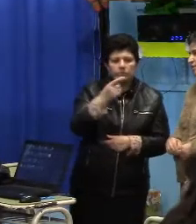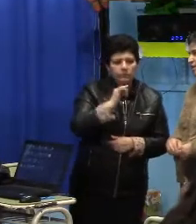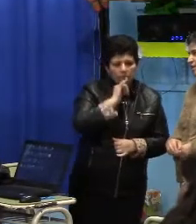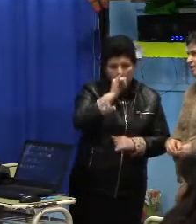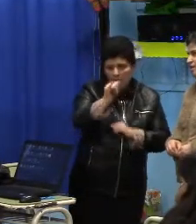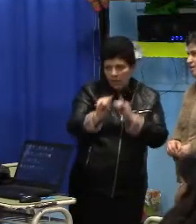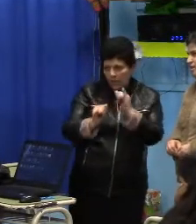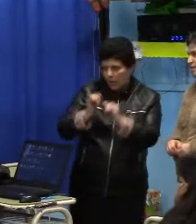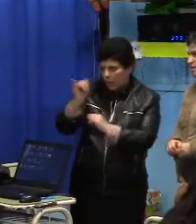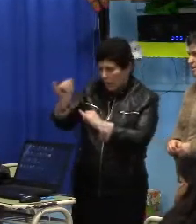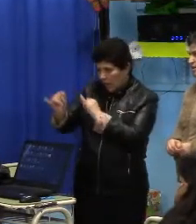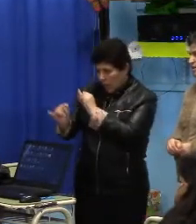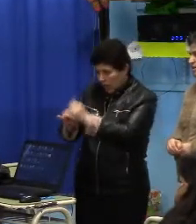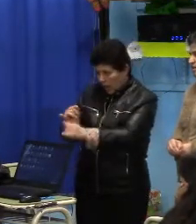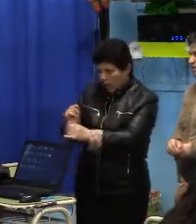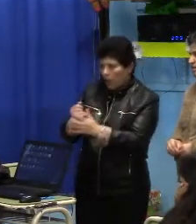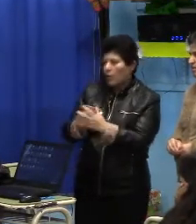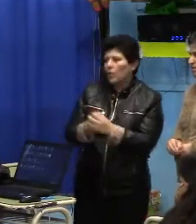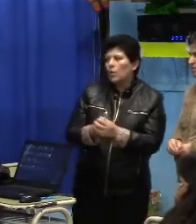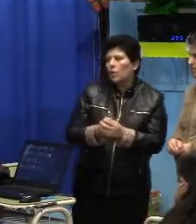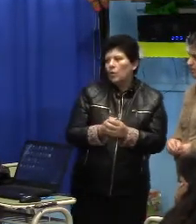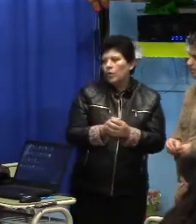para poder